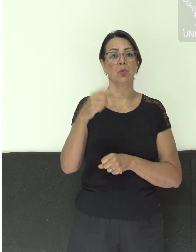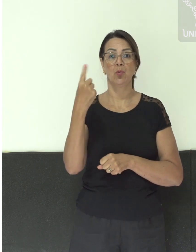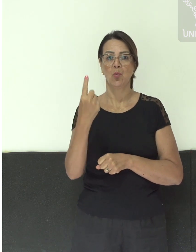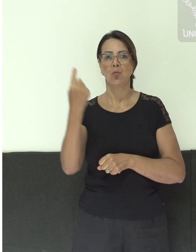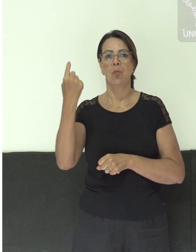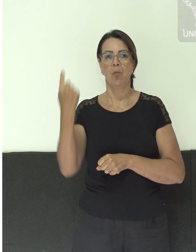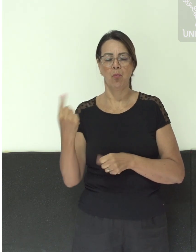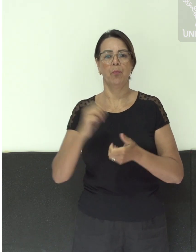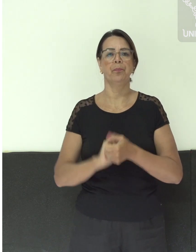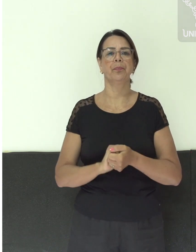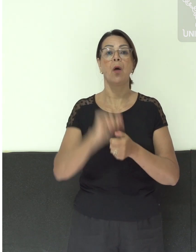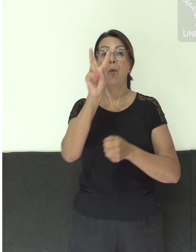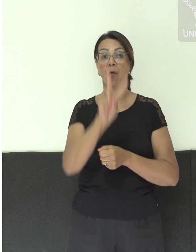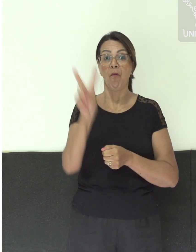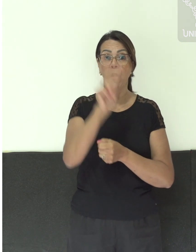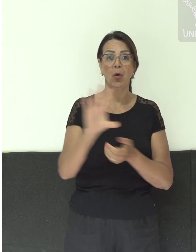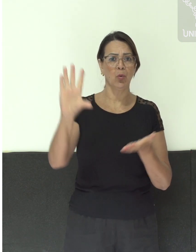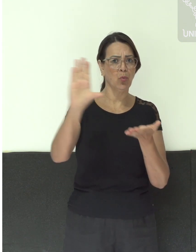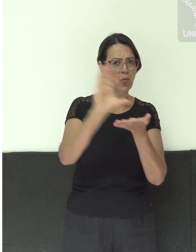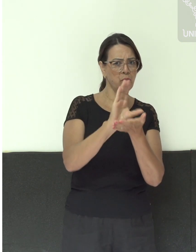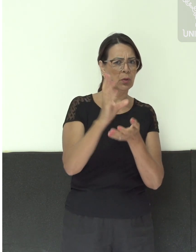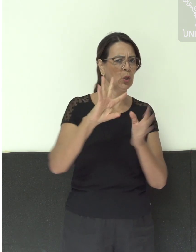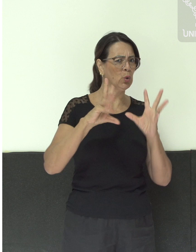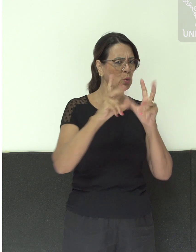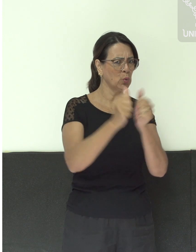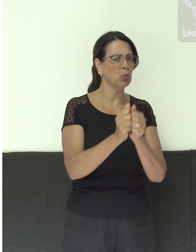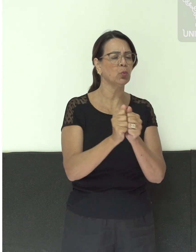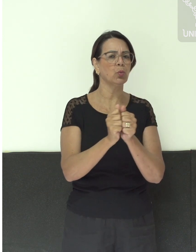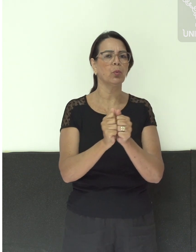6.6.1.1. Os valores percebidos a título de